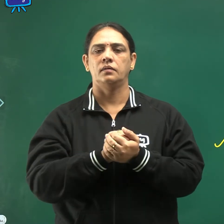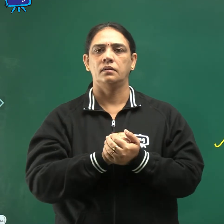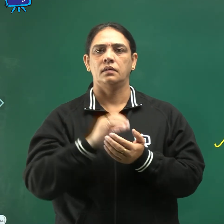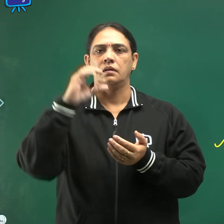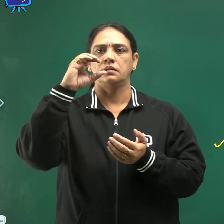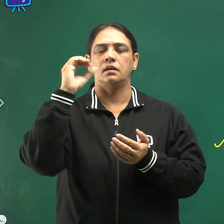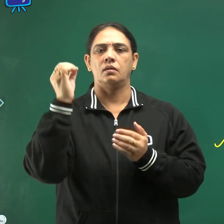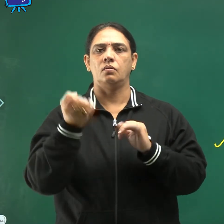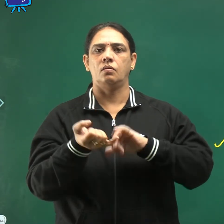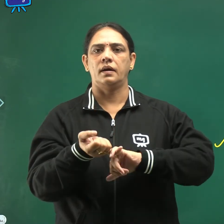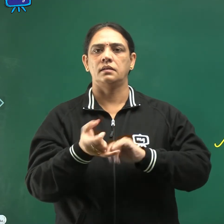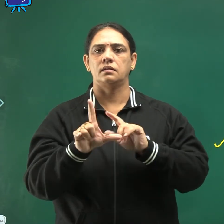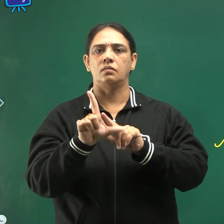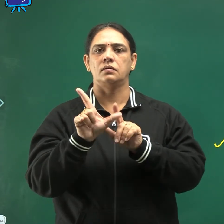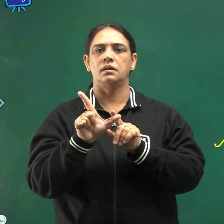कॉस थीटा